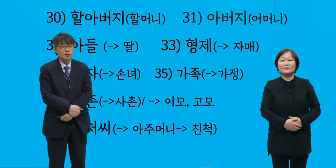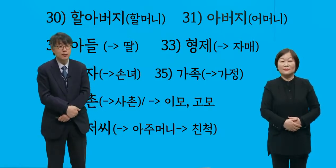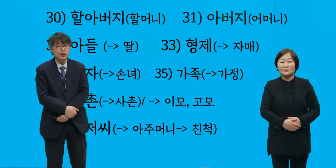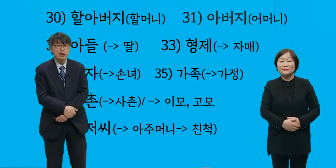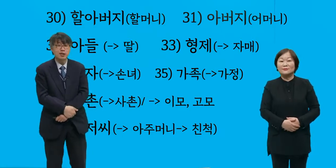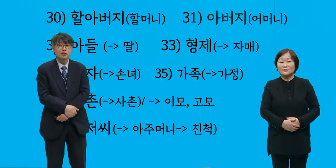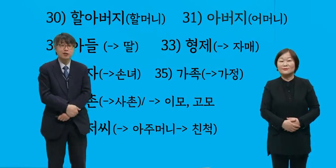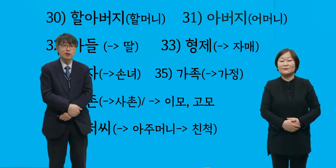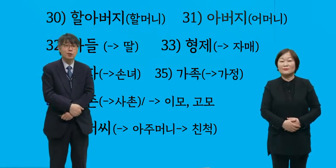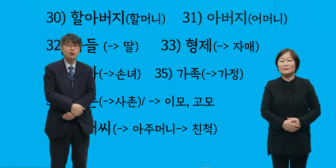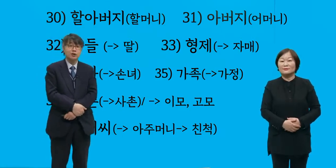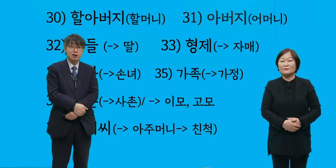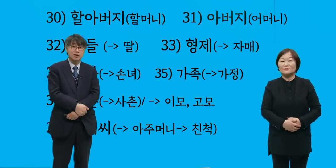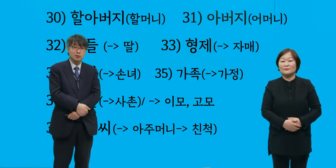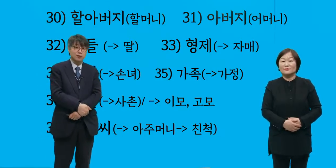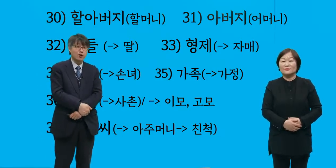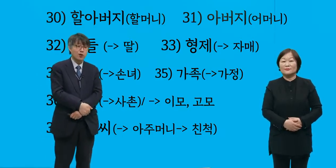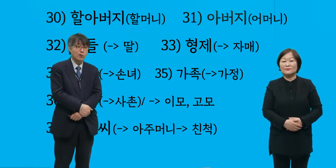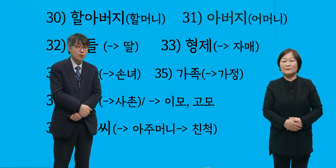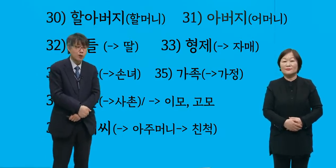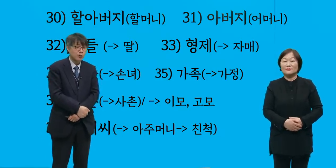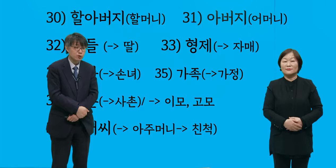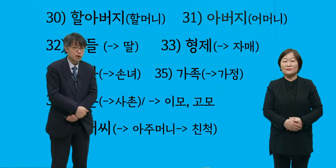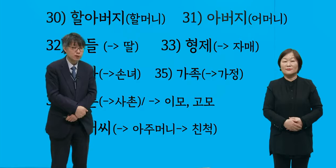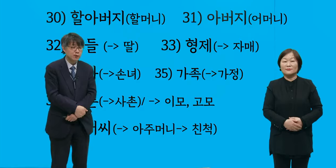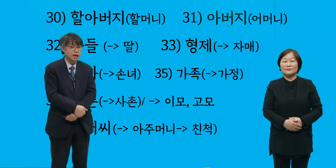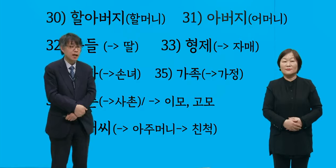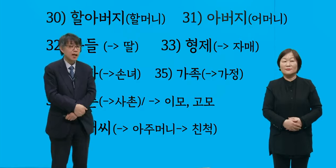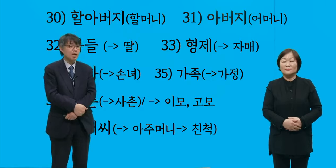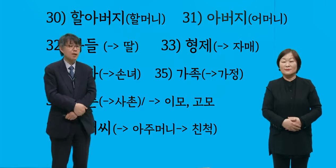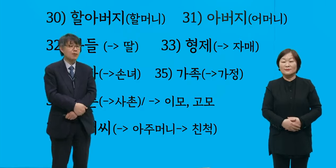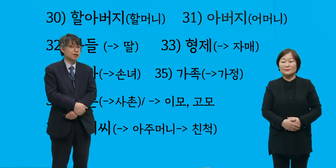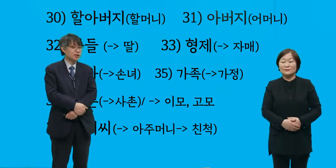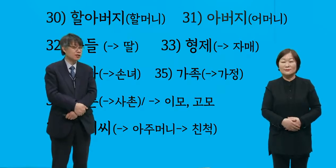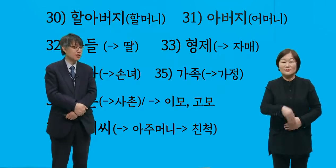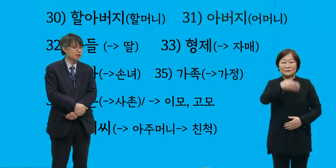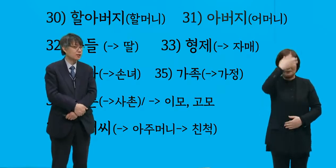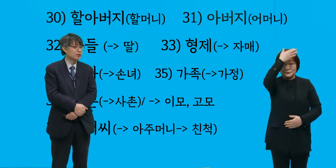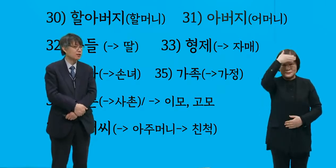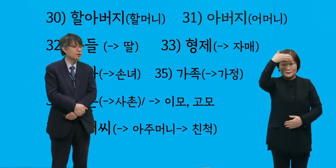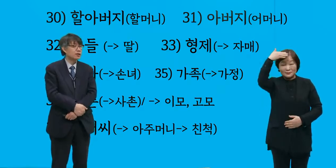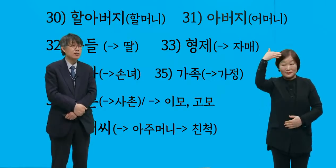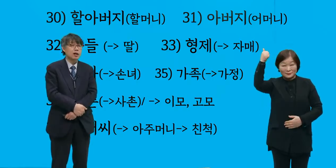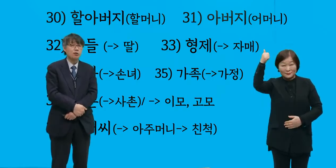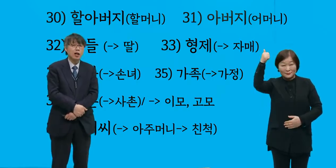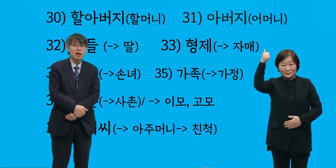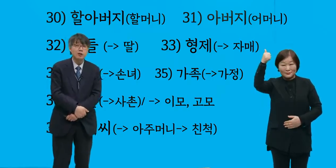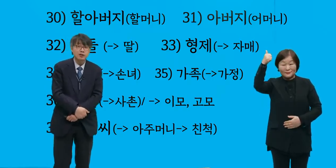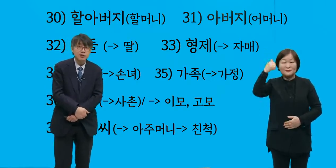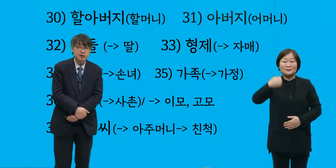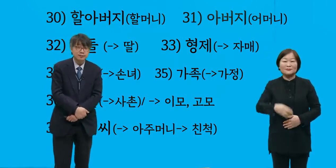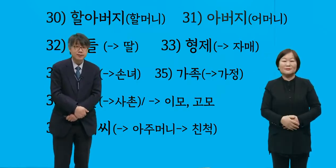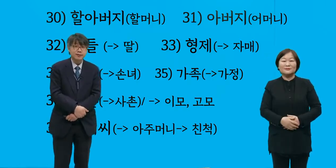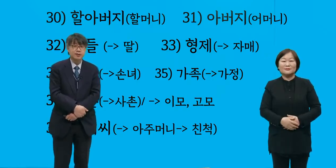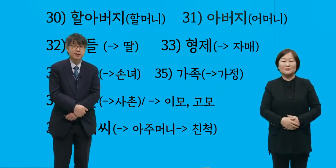배워야 되잖아요. 오늘은 그래서 그걸 한번 좀 배워보도록 하겠습니다. 할아버지. 자,